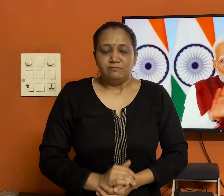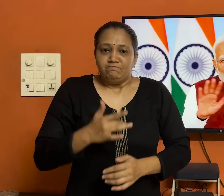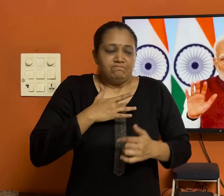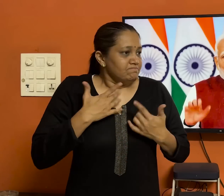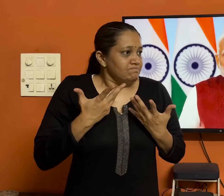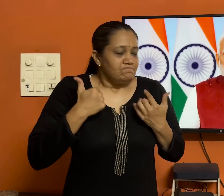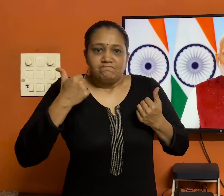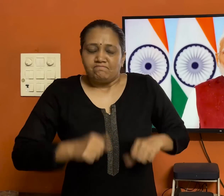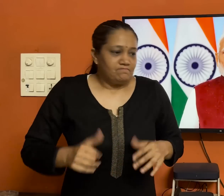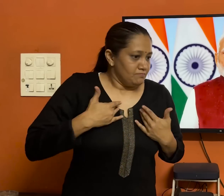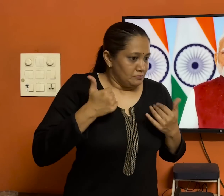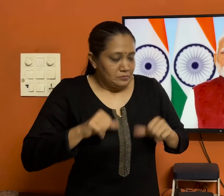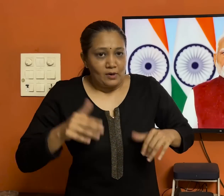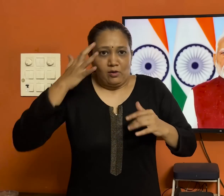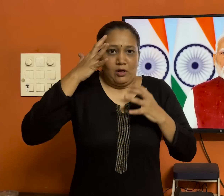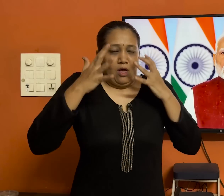हताशा में गिर गया,